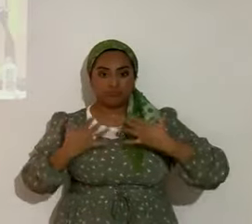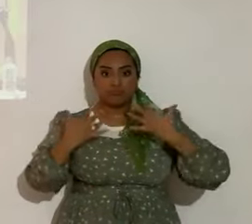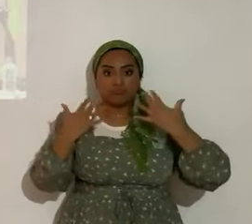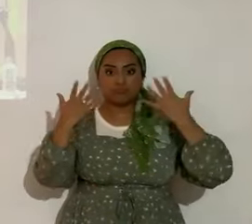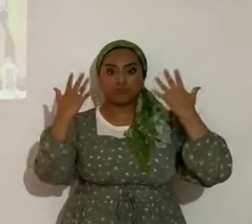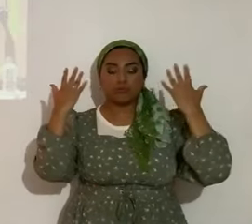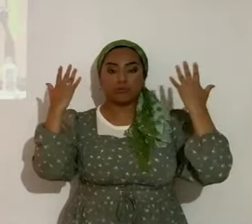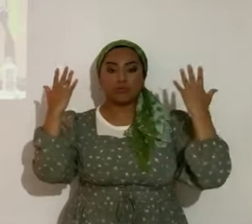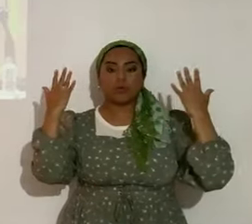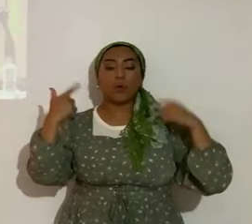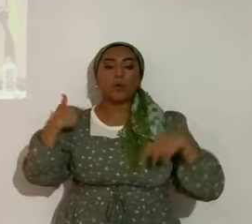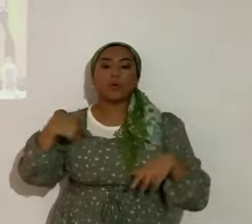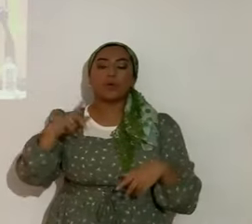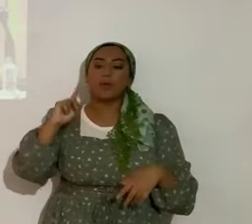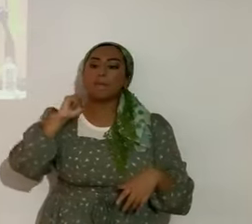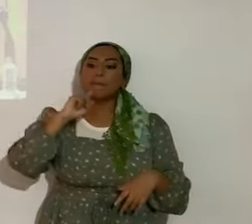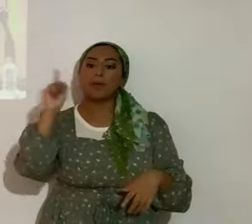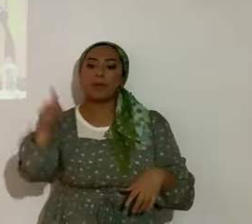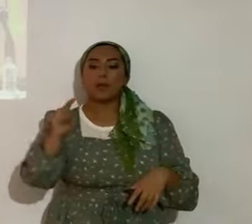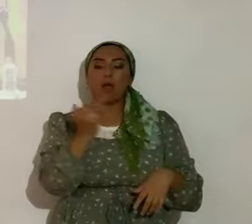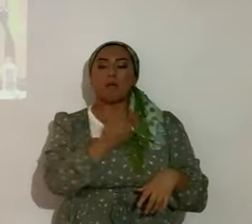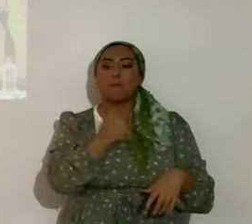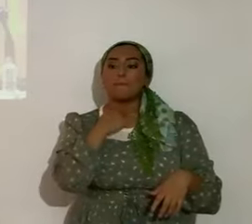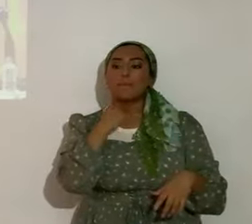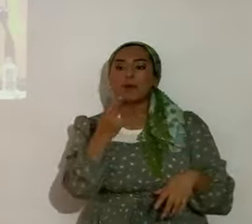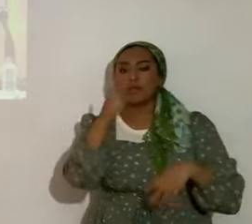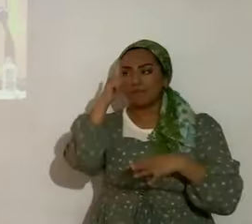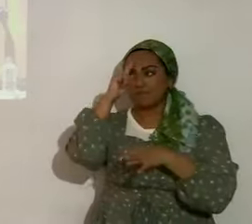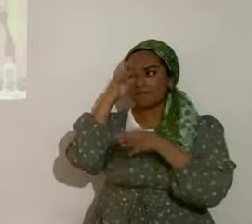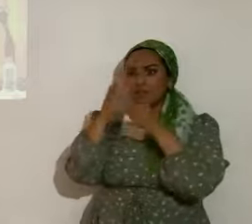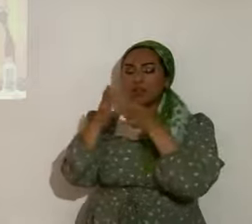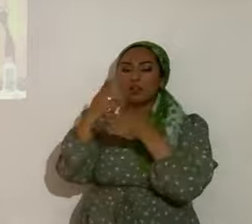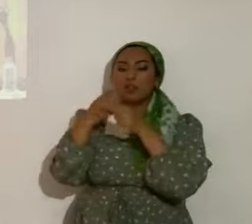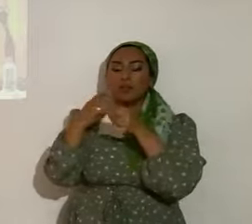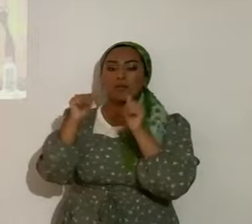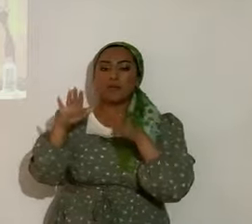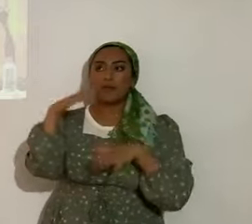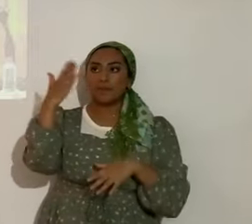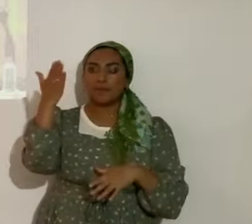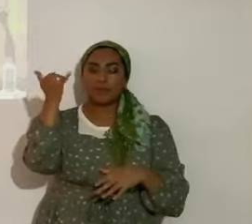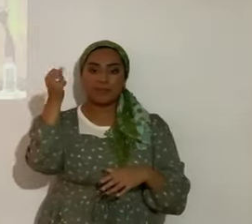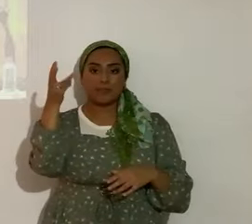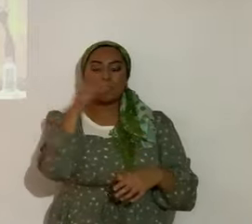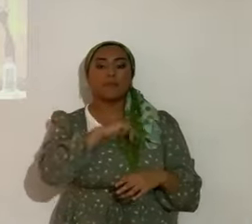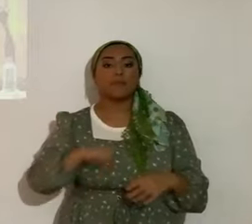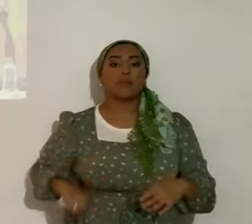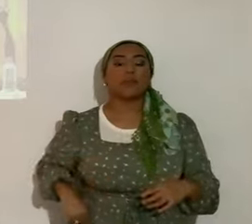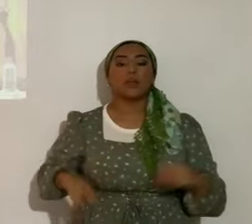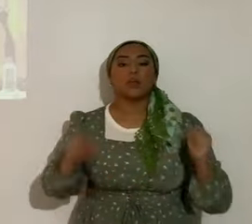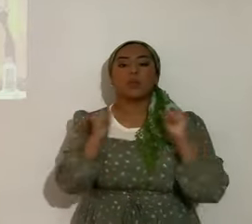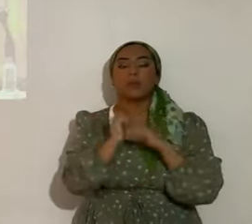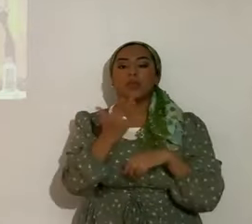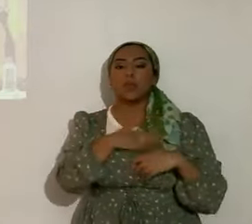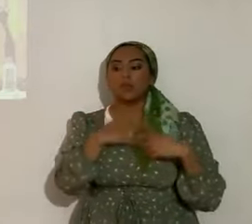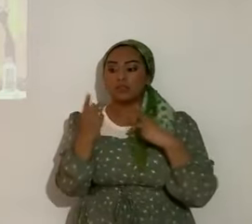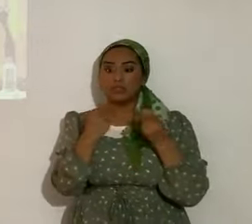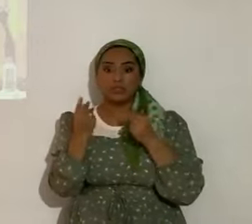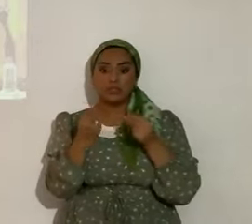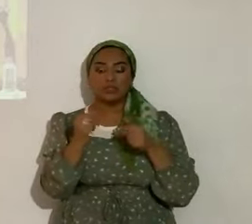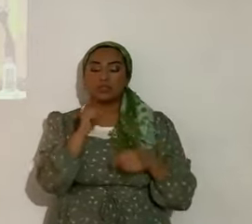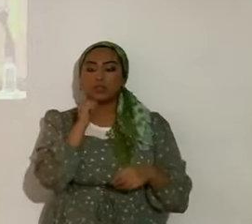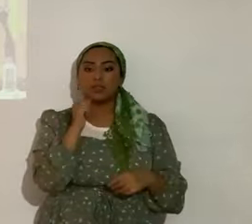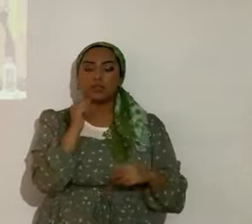enemigo, declarar con nuestra boca en fe en el nombre bendito de Yahshua Mashiach y con nuestros actos, lógico, no nada